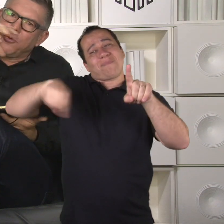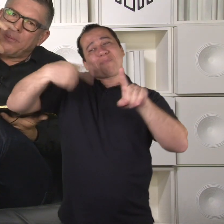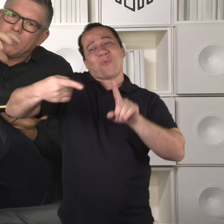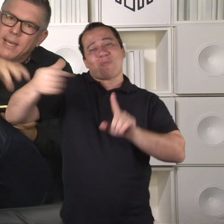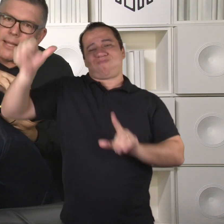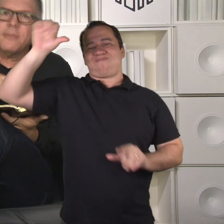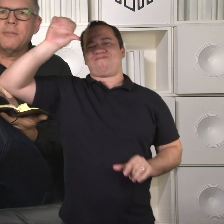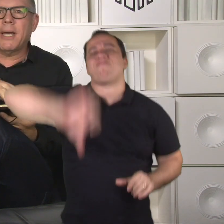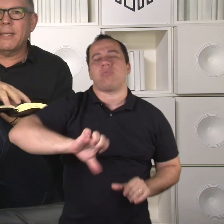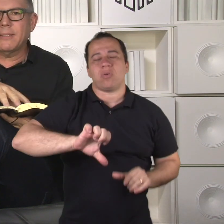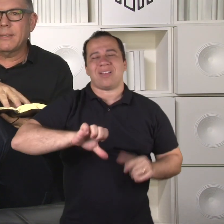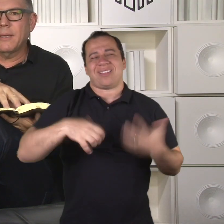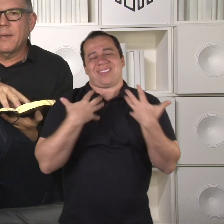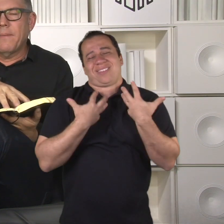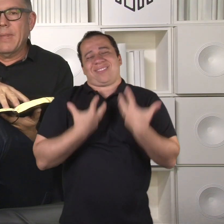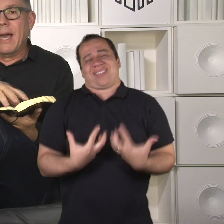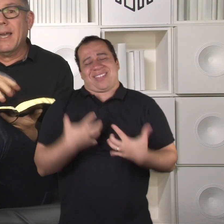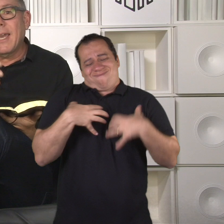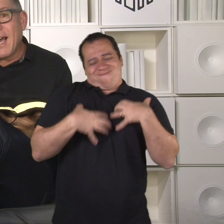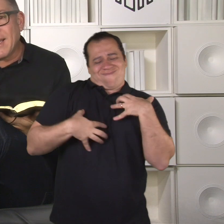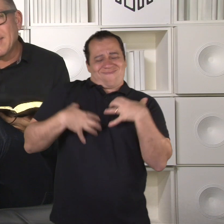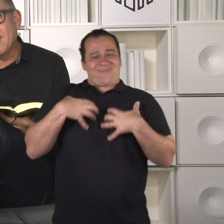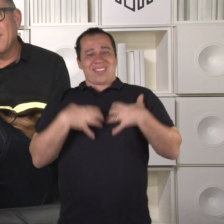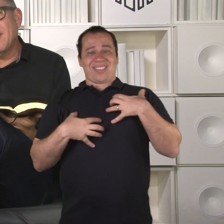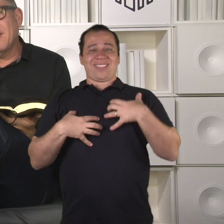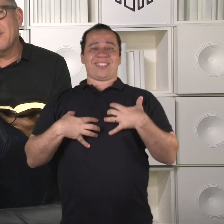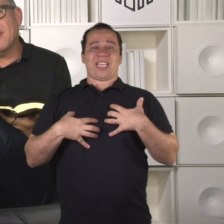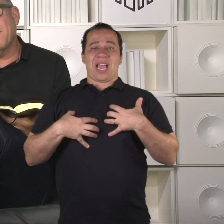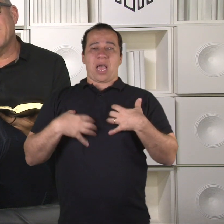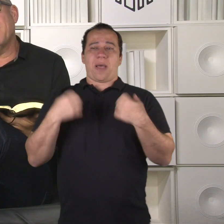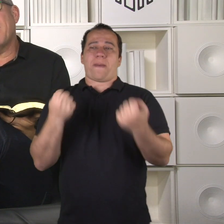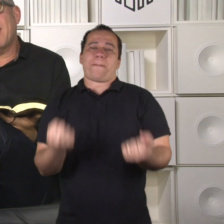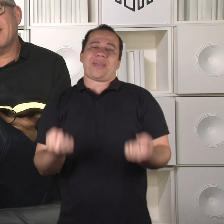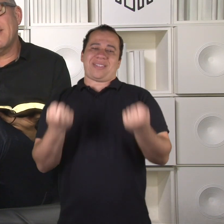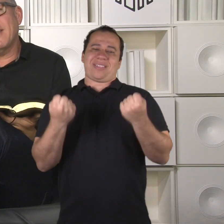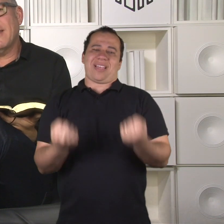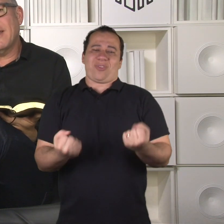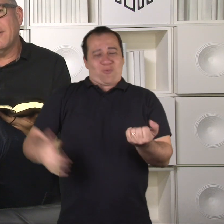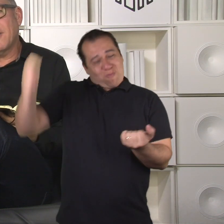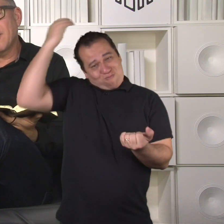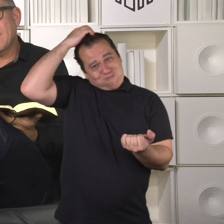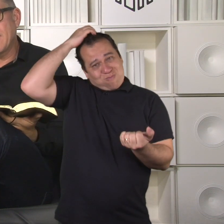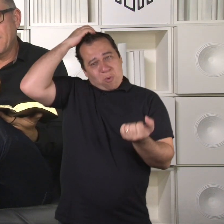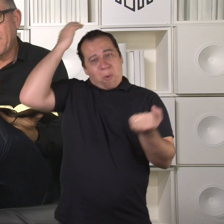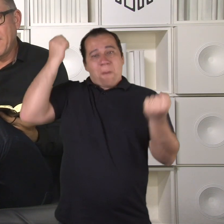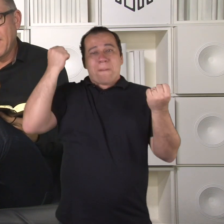é um jugo pesado demais. A graça de Deus é que nos liberta